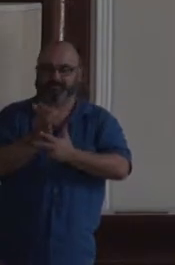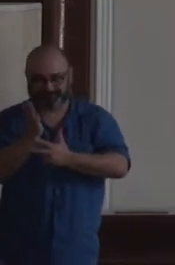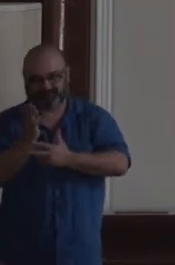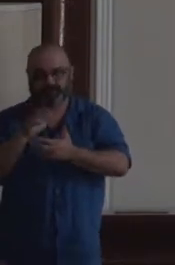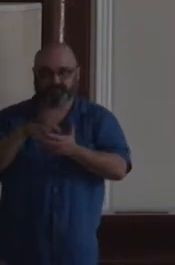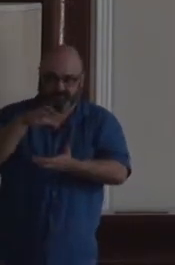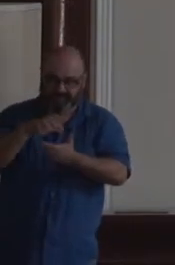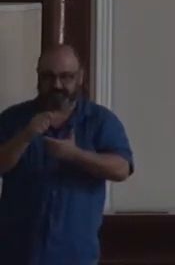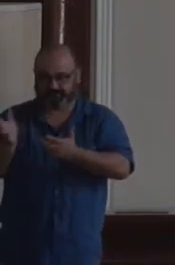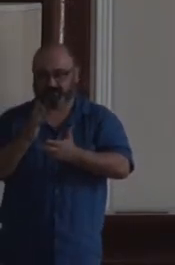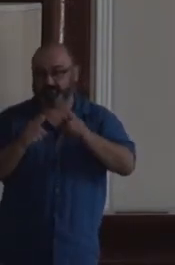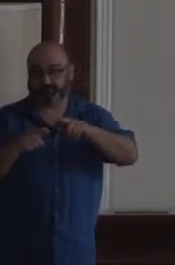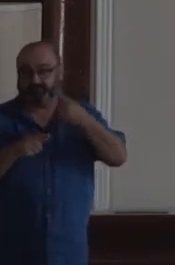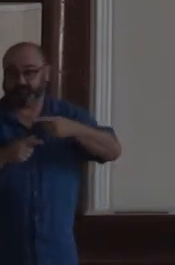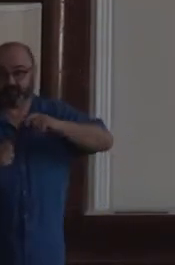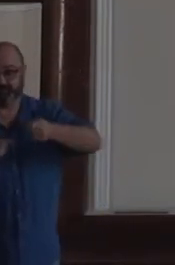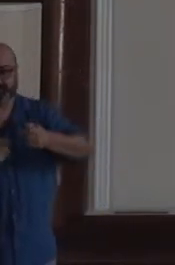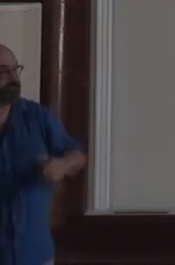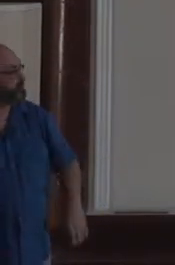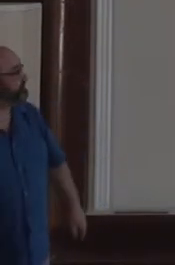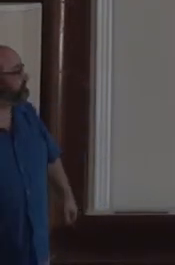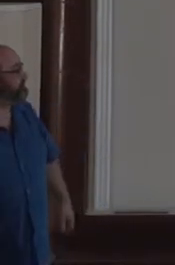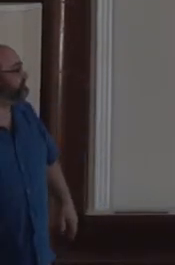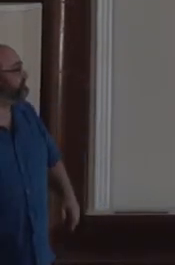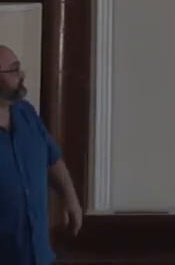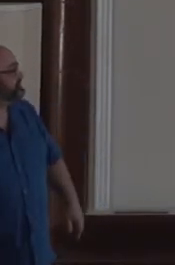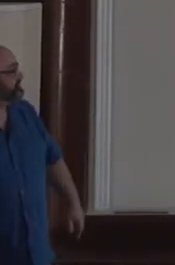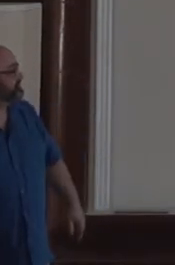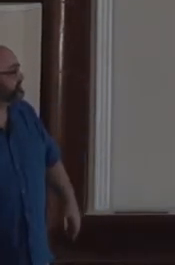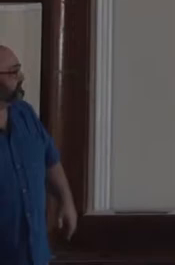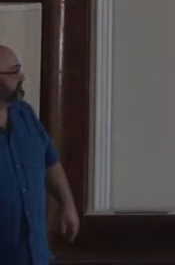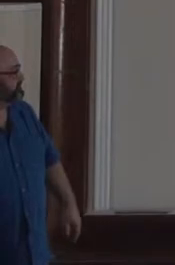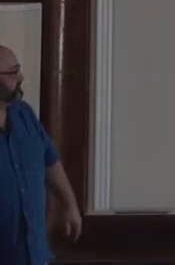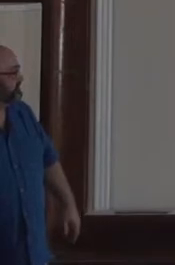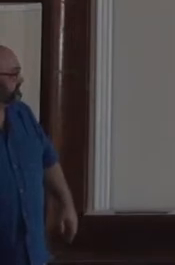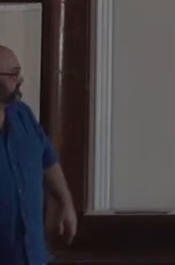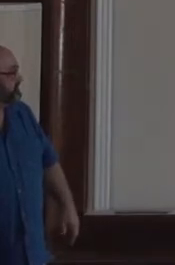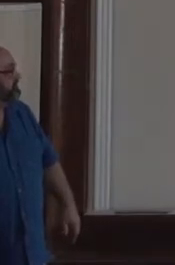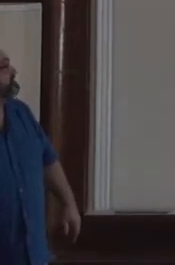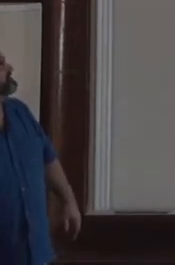question. Si on lance le... Ça, c'est la numéro 11.